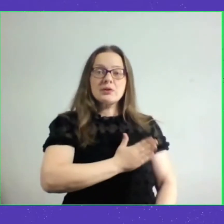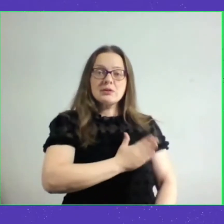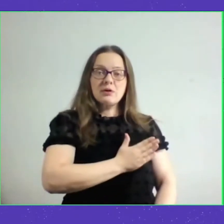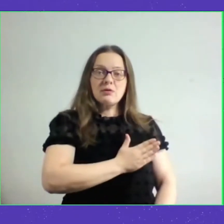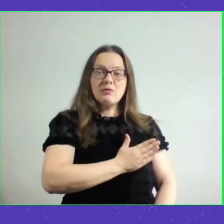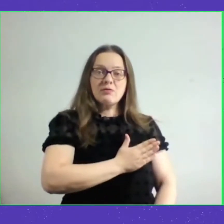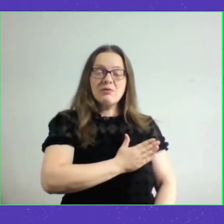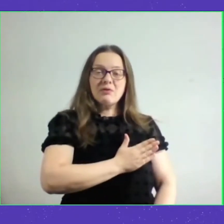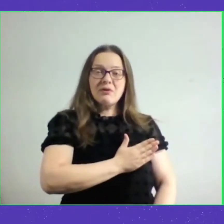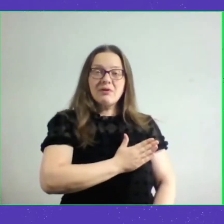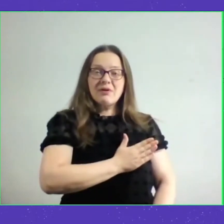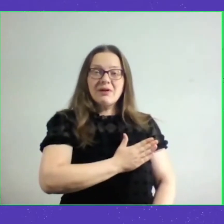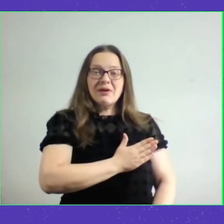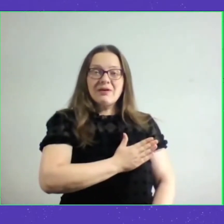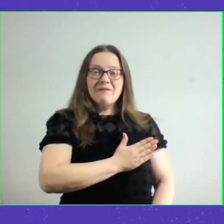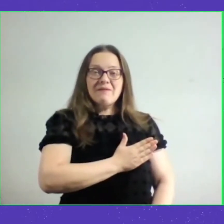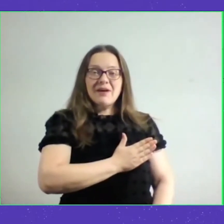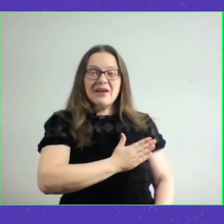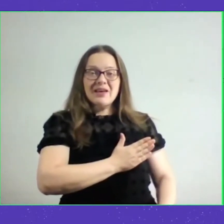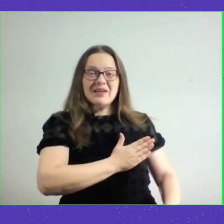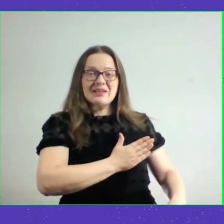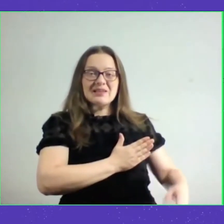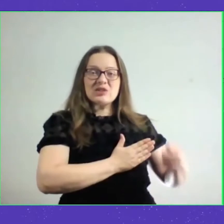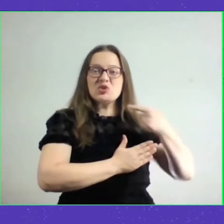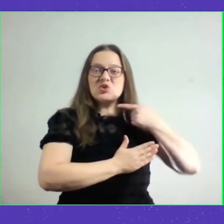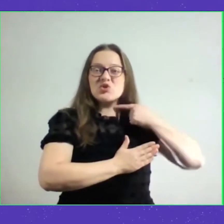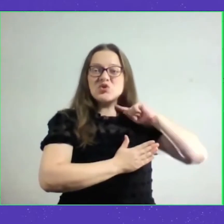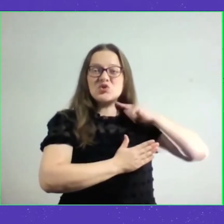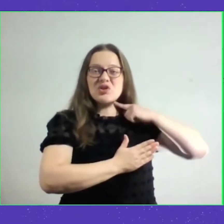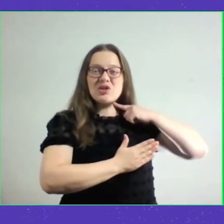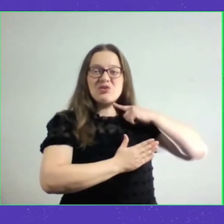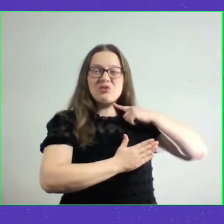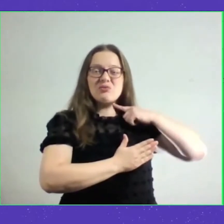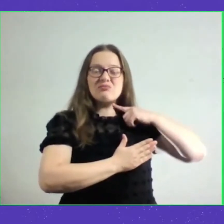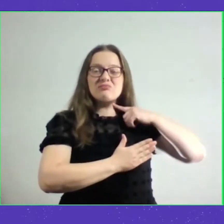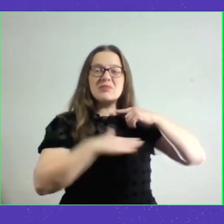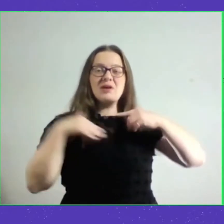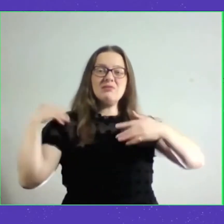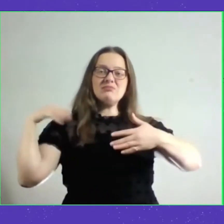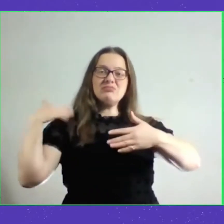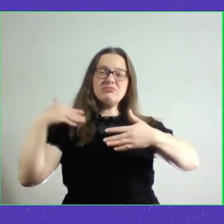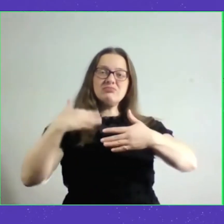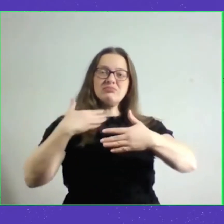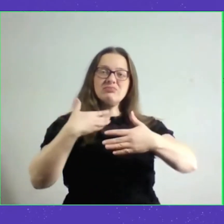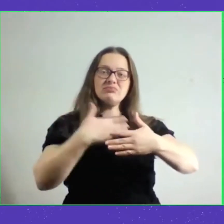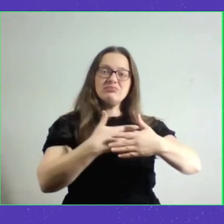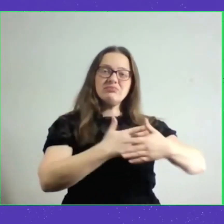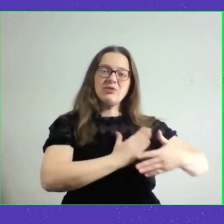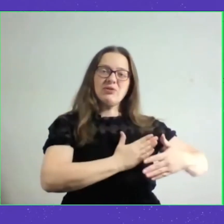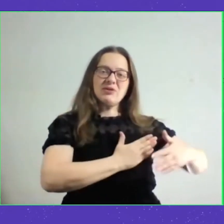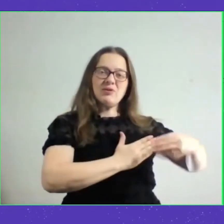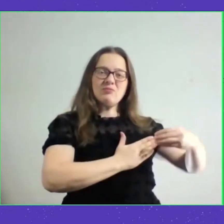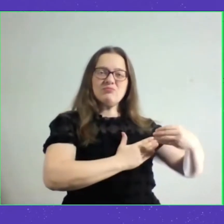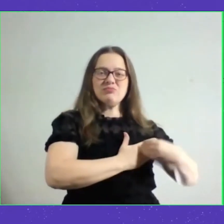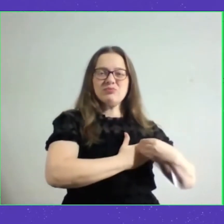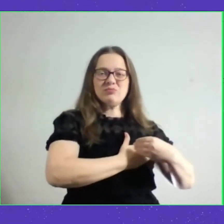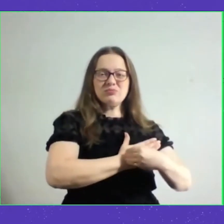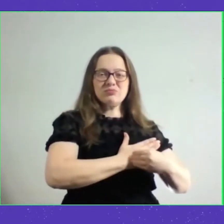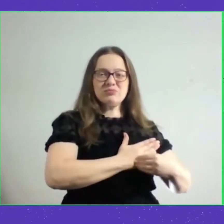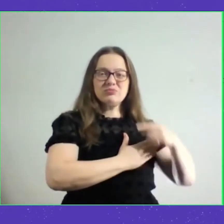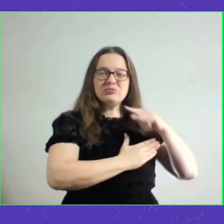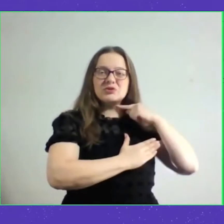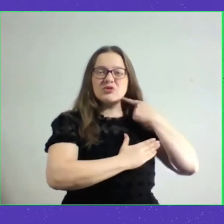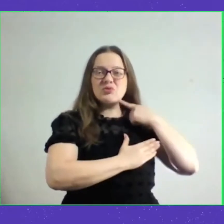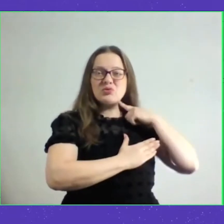contaminado com impurezas à medida que o tempo vai passando. Se você não cuidar